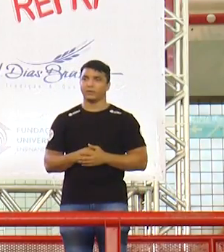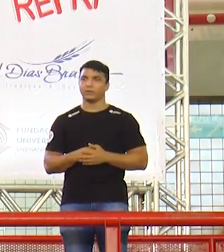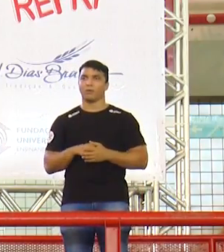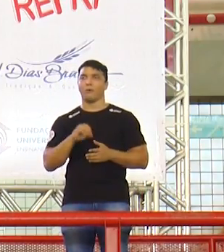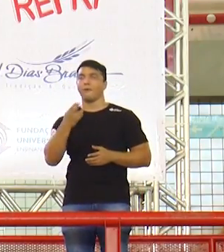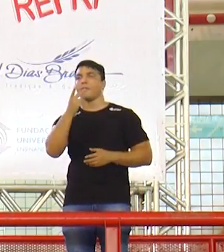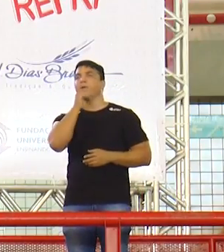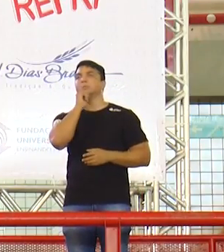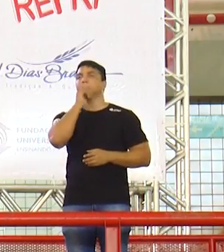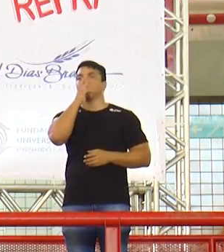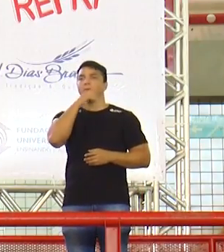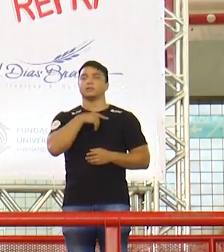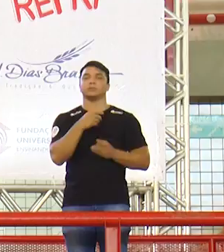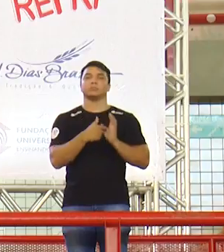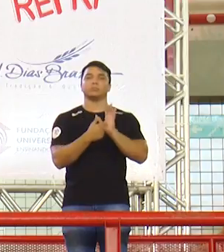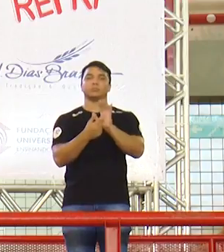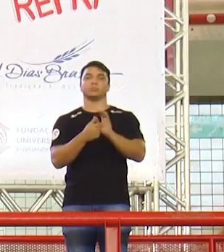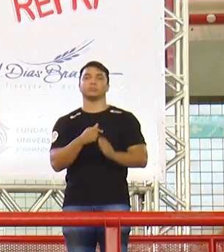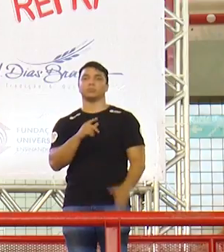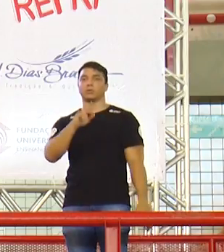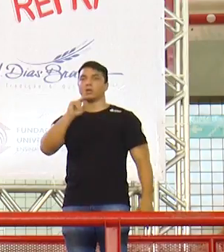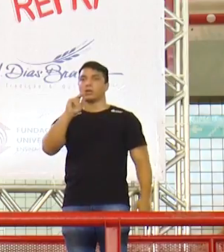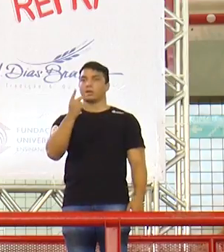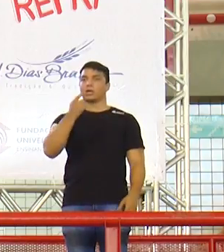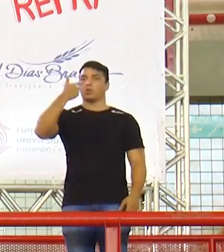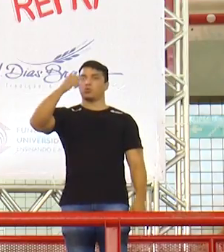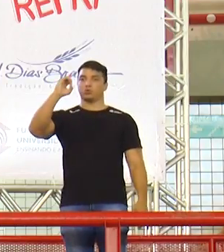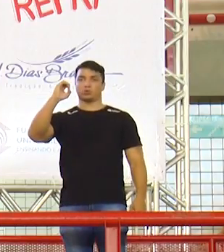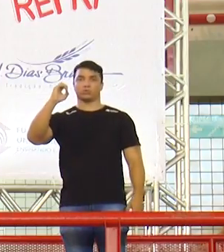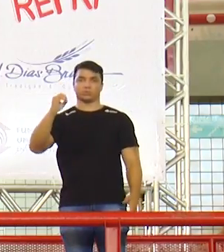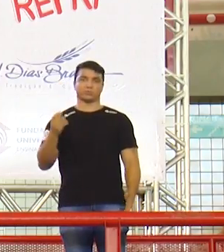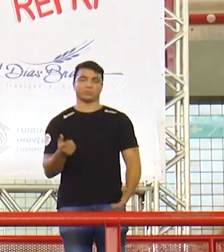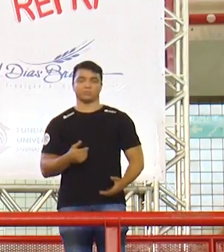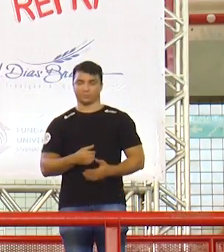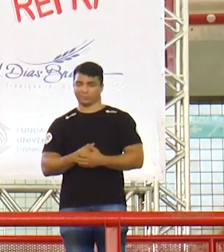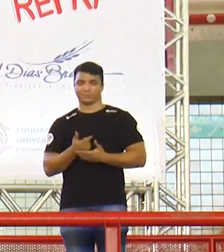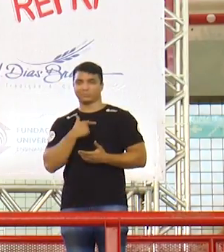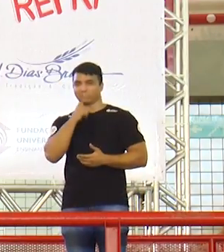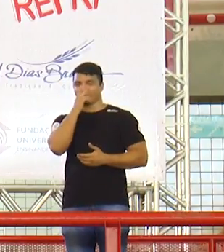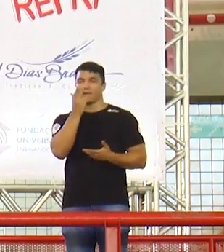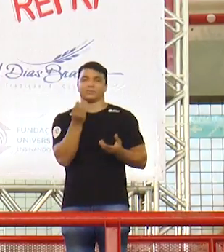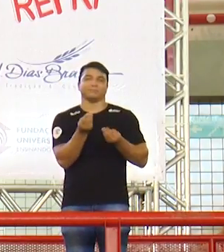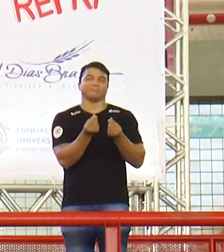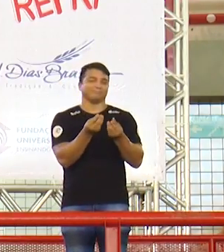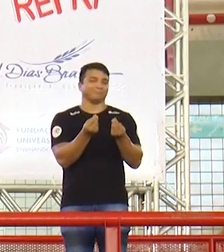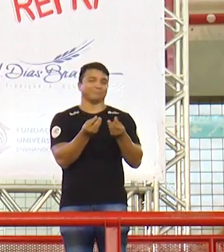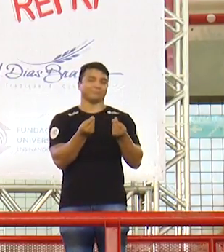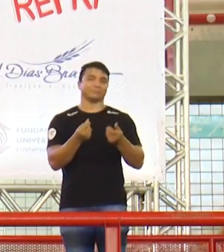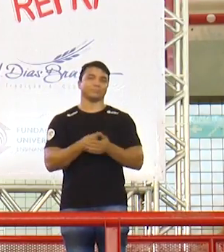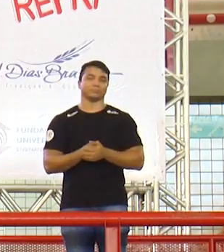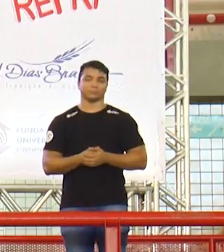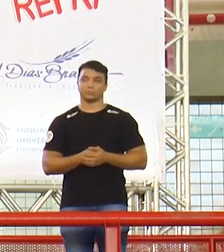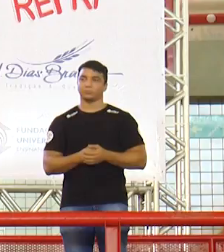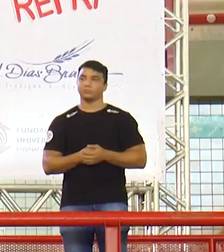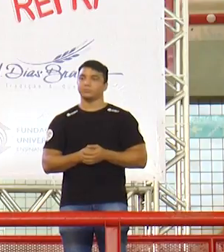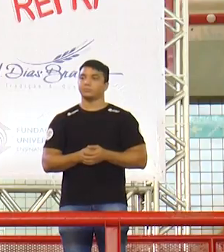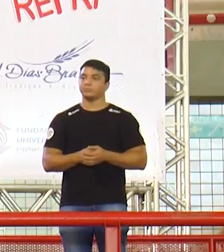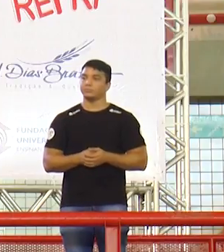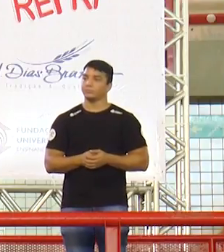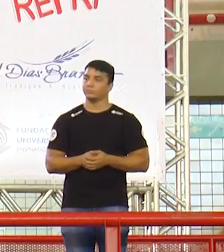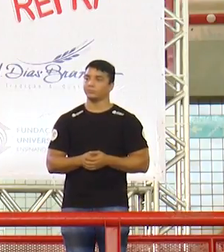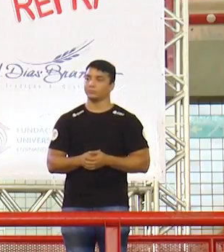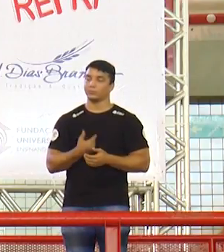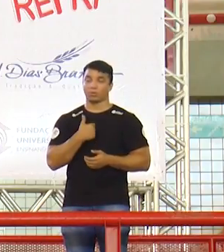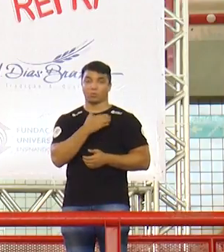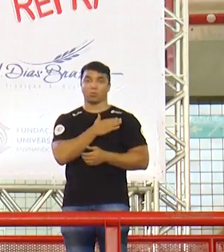Ou então quer mostrar repertório, bota o H2O, né? Tem essa. Mas olha, colega, eu gosto